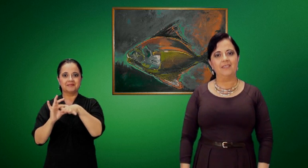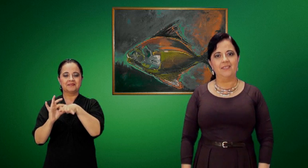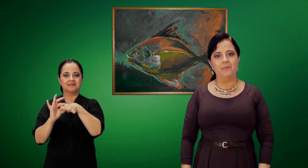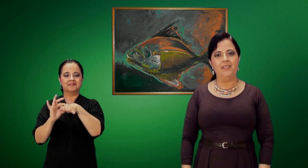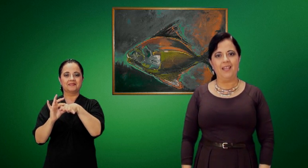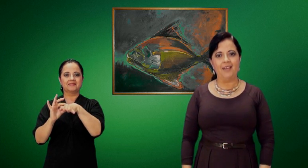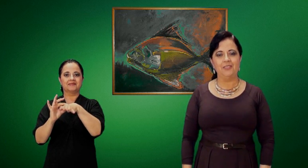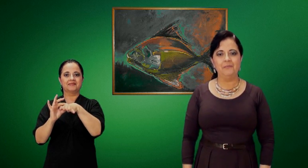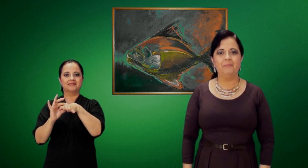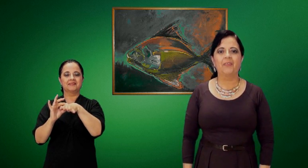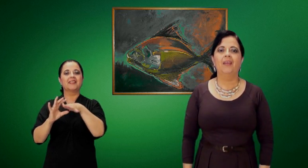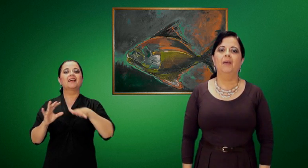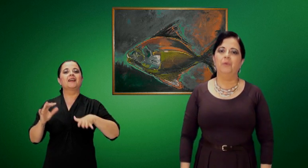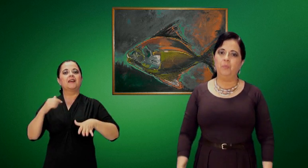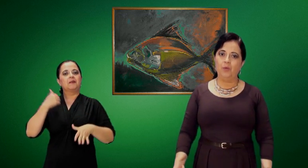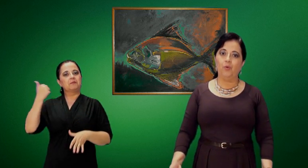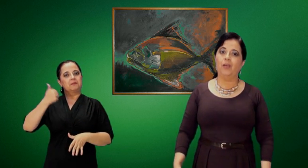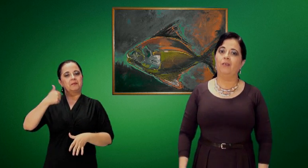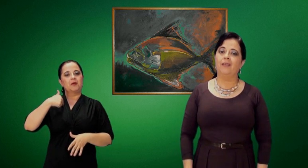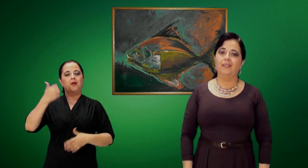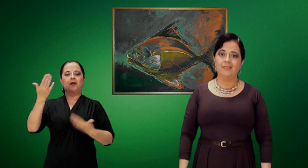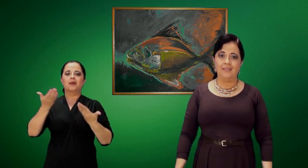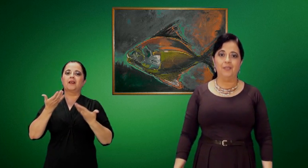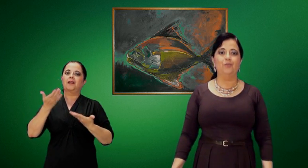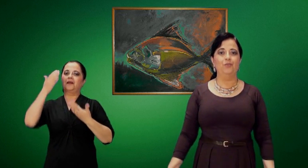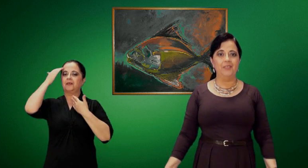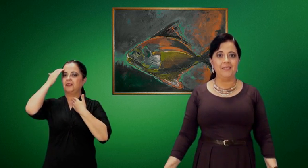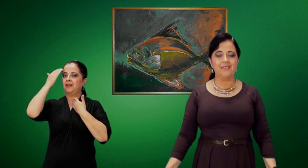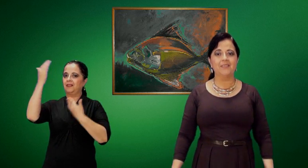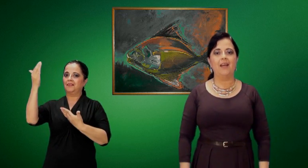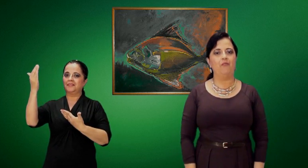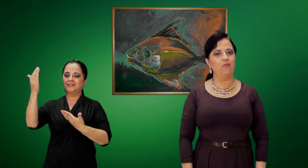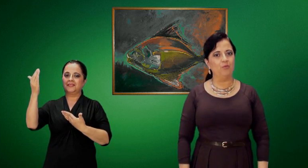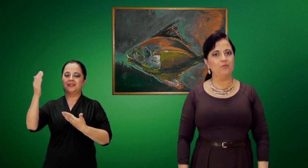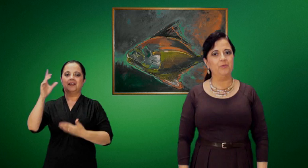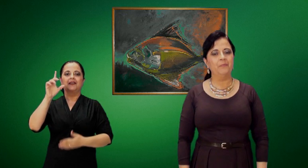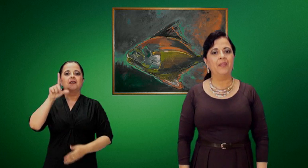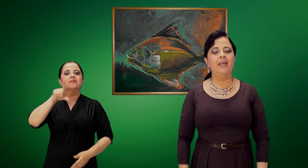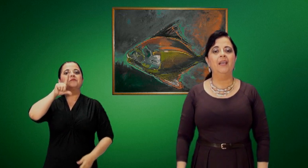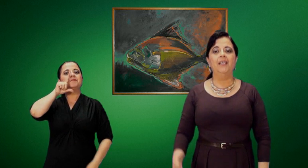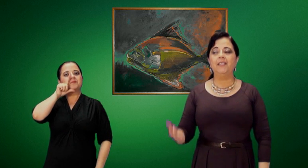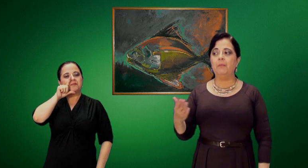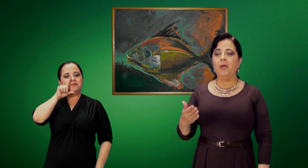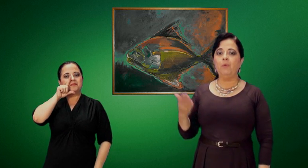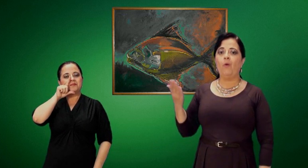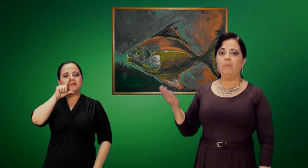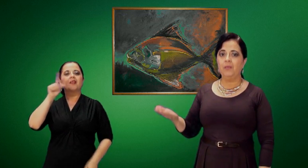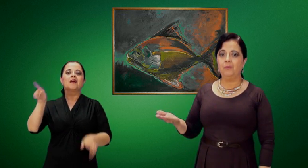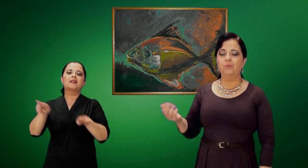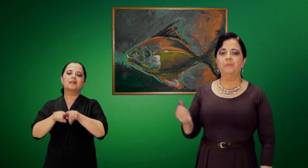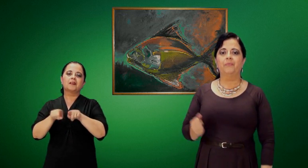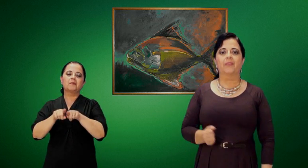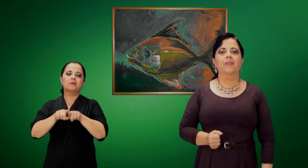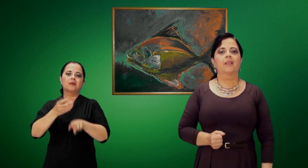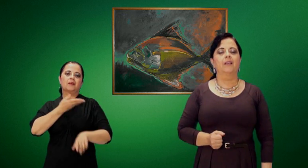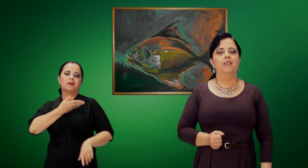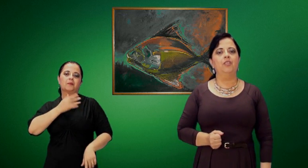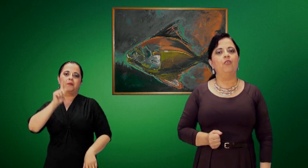de Acessibilidade. Primeiro eu quero agradecer Dolores Afonso e também meu